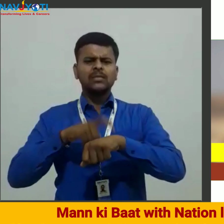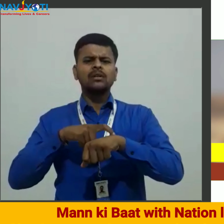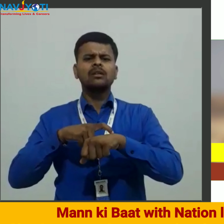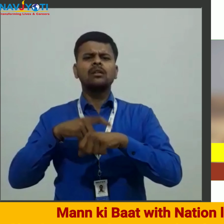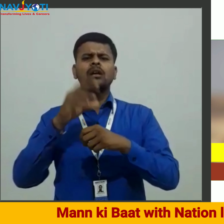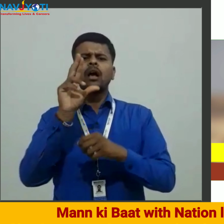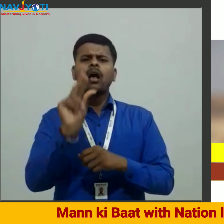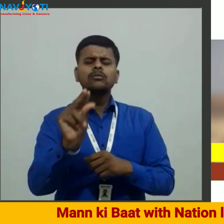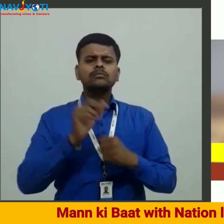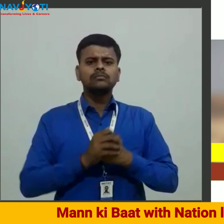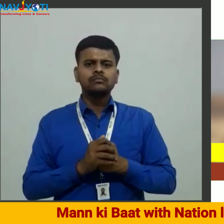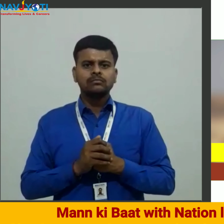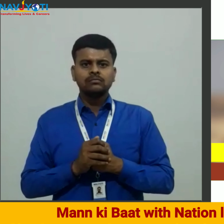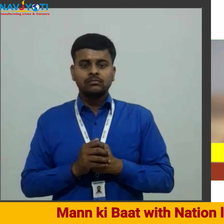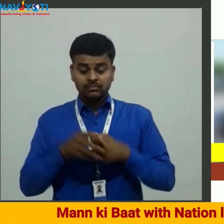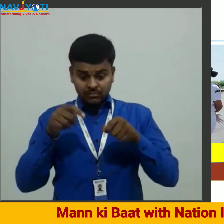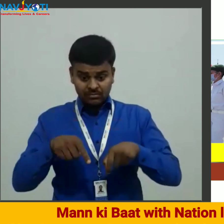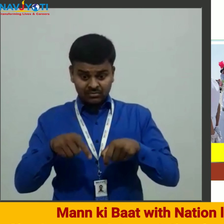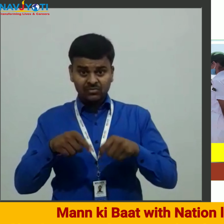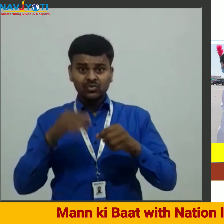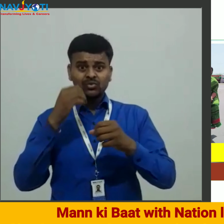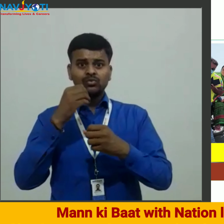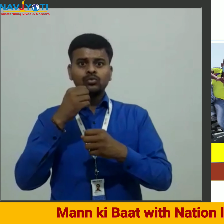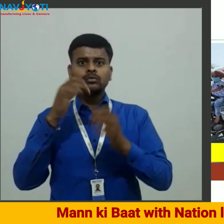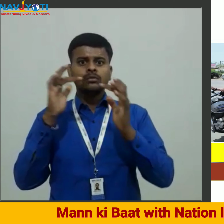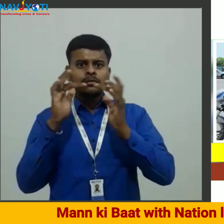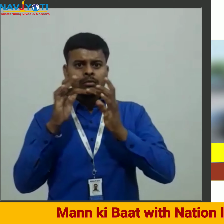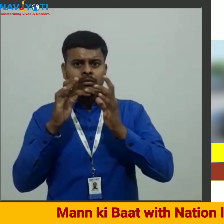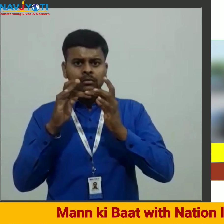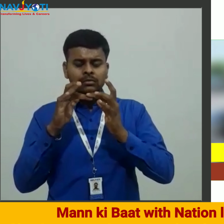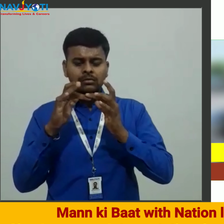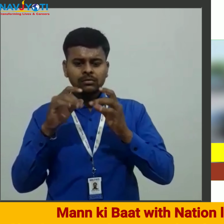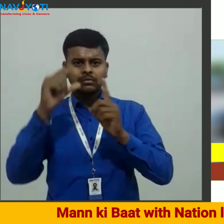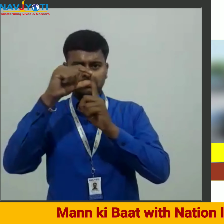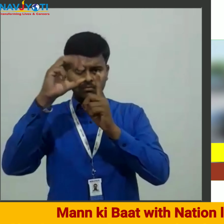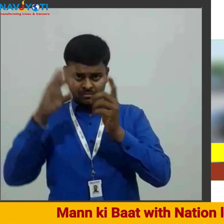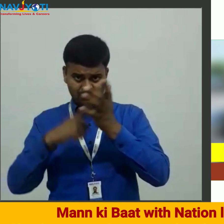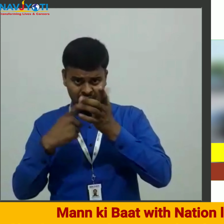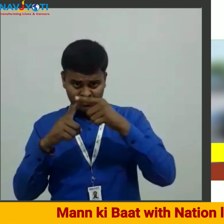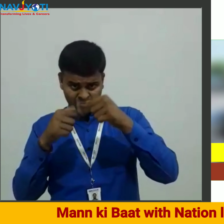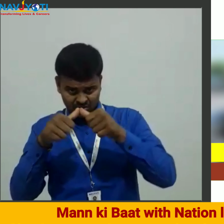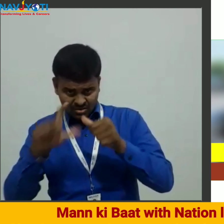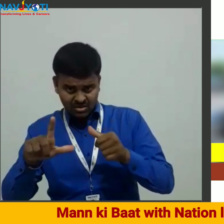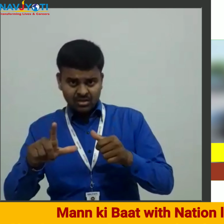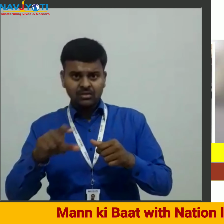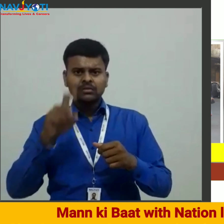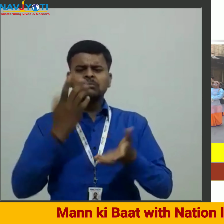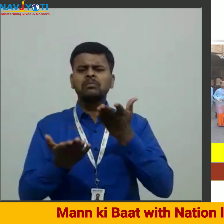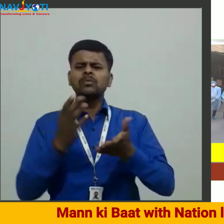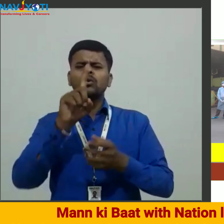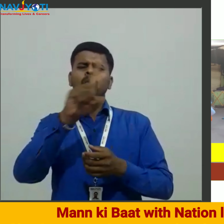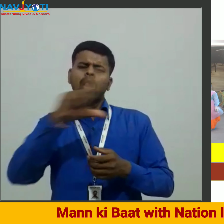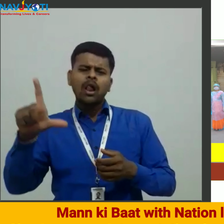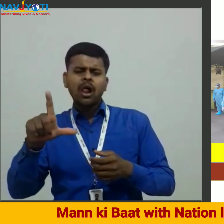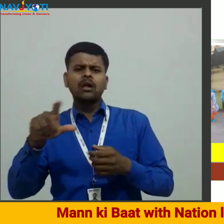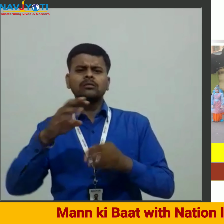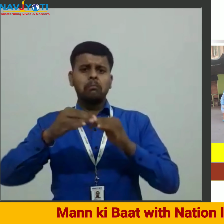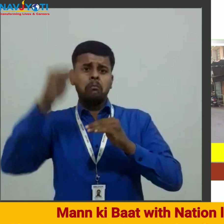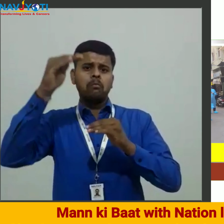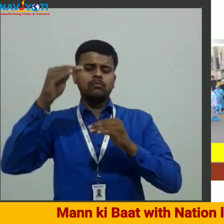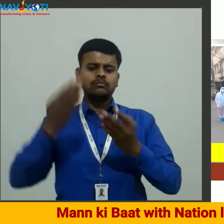दिया है। बहुत ही कम समय में इस पोर्टल से 1.25 करोड़ लोग